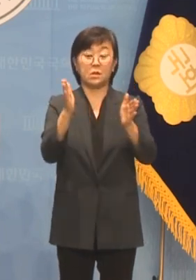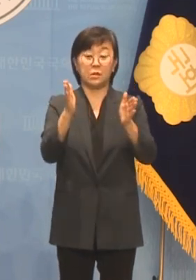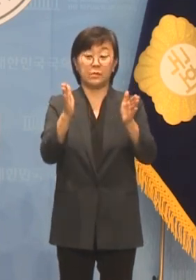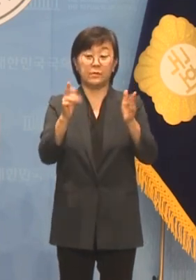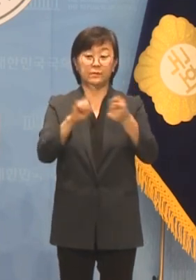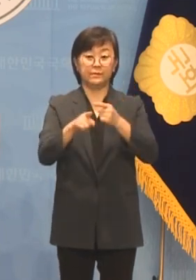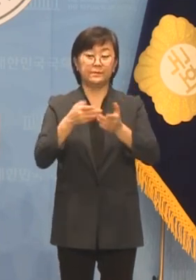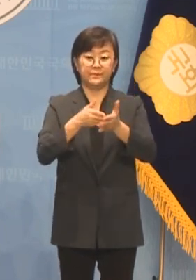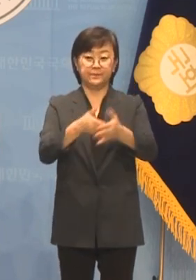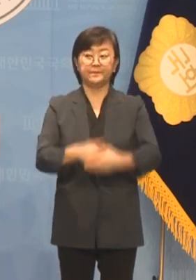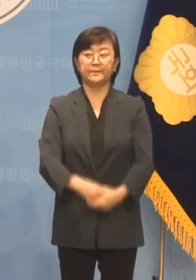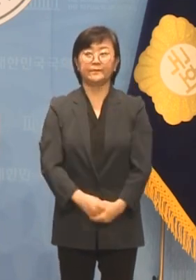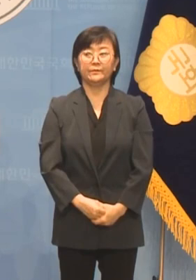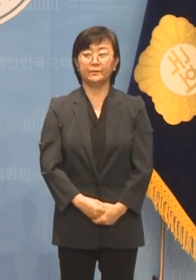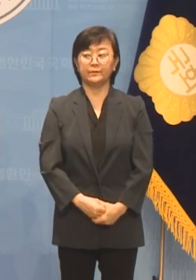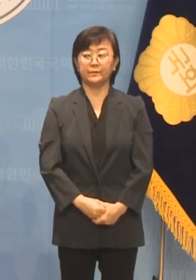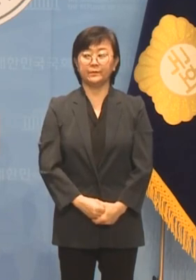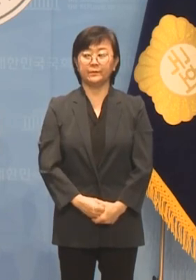것을 요청합니다.